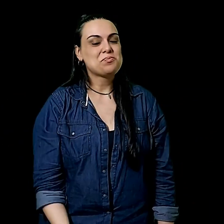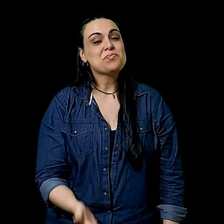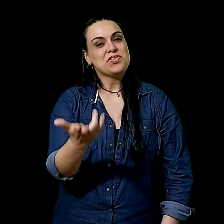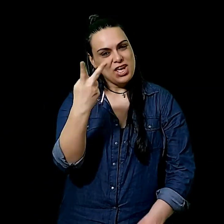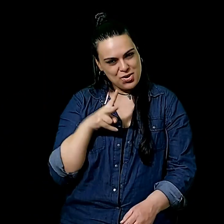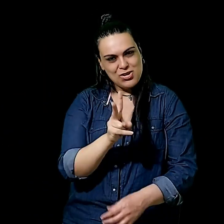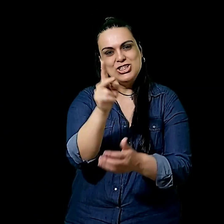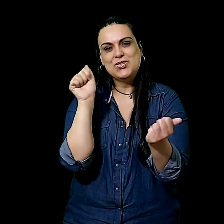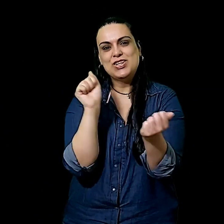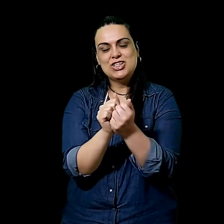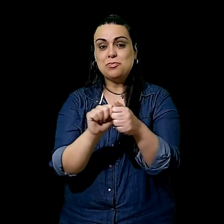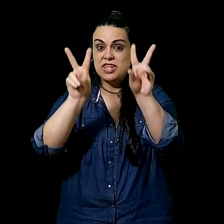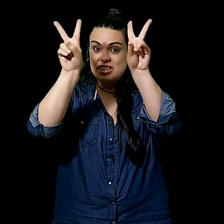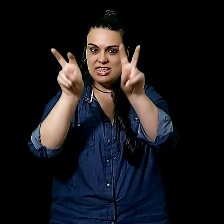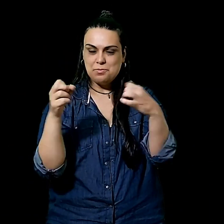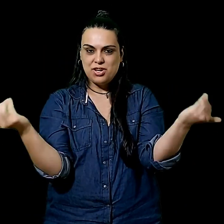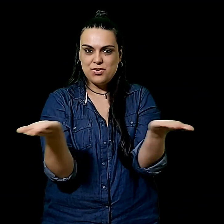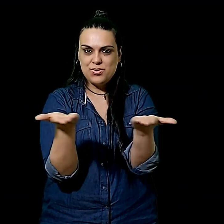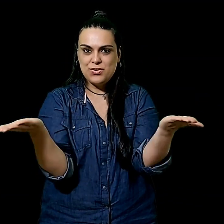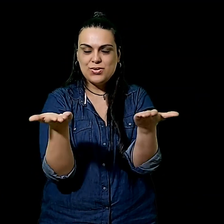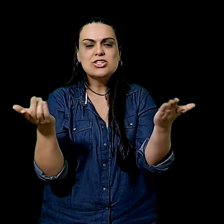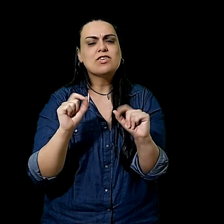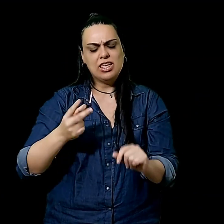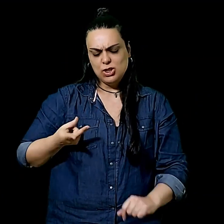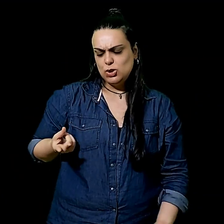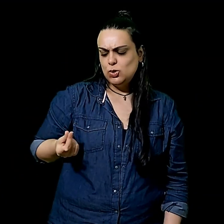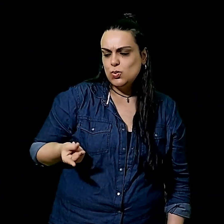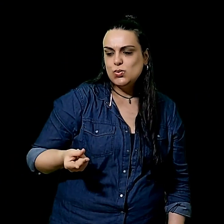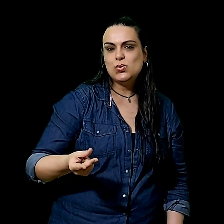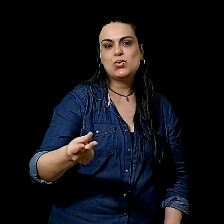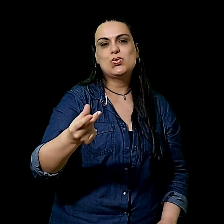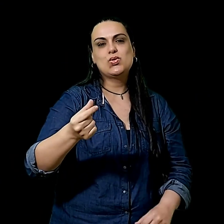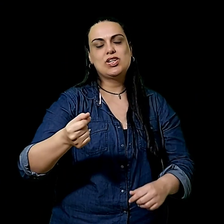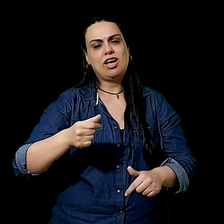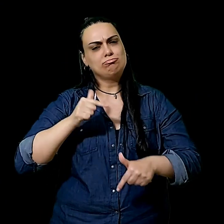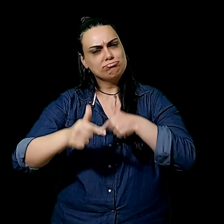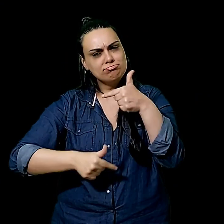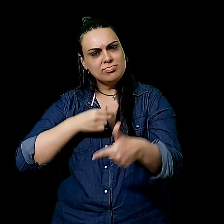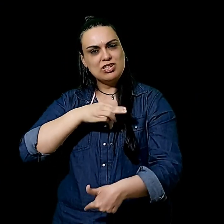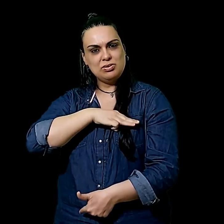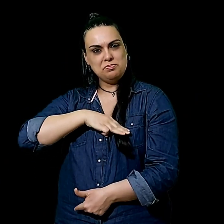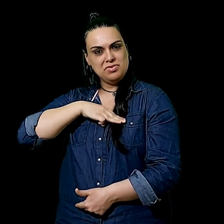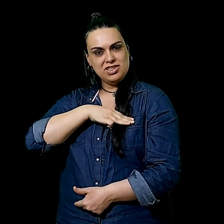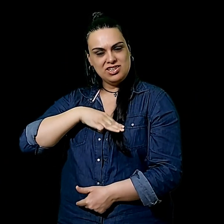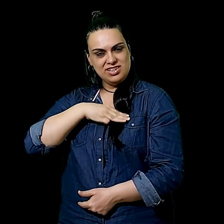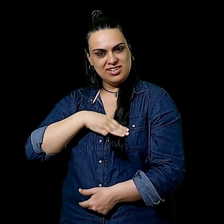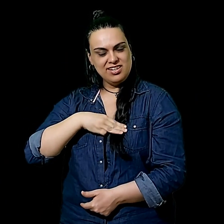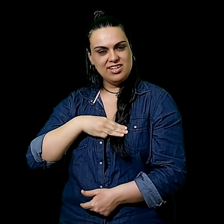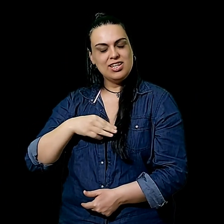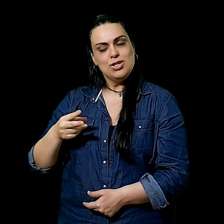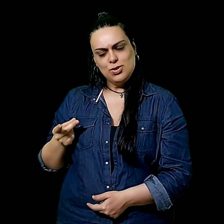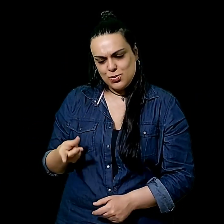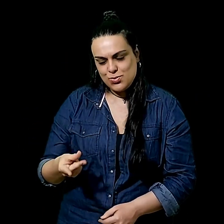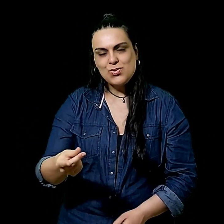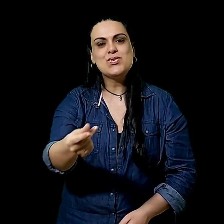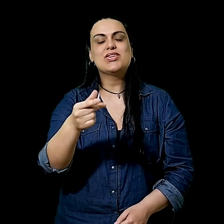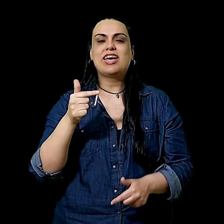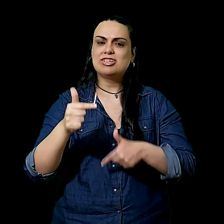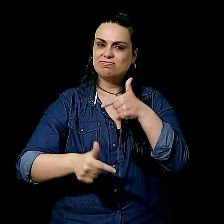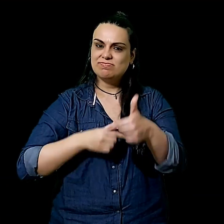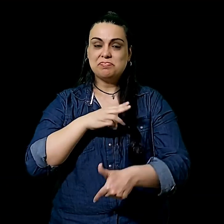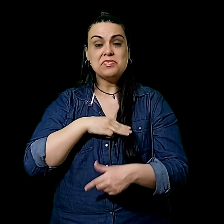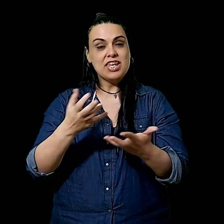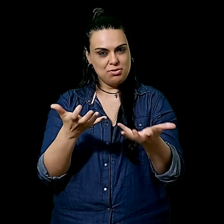filha? Segue com a gente, tema de hoje, a durabilidade da chamada. A durabilidade da